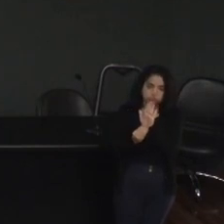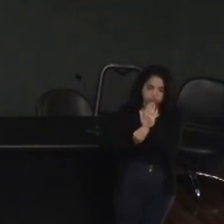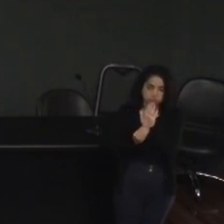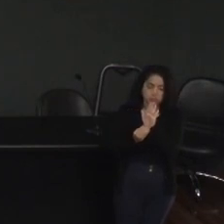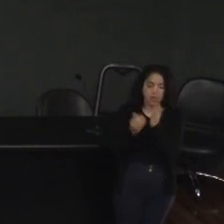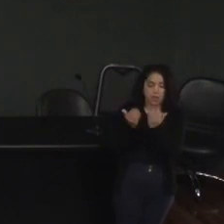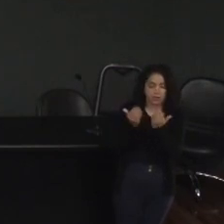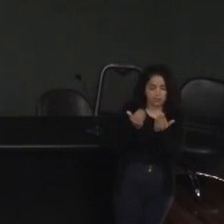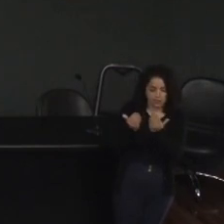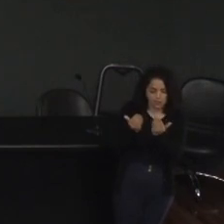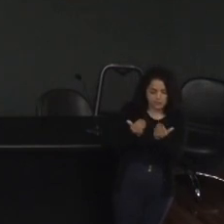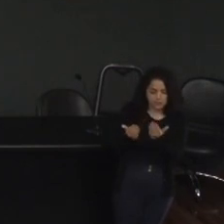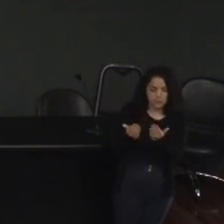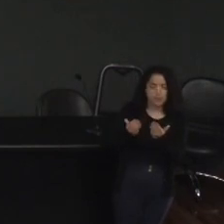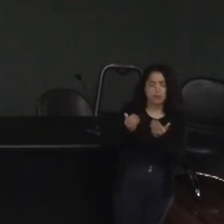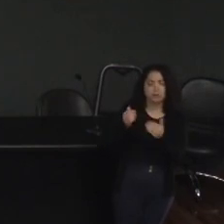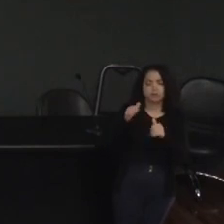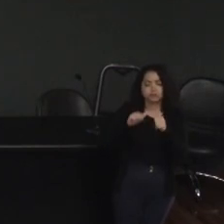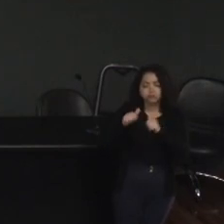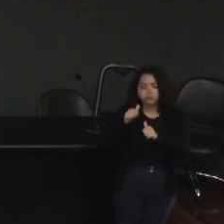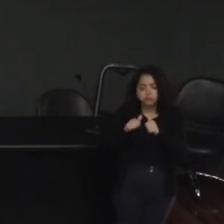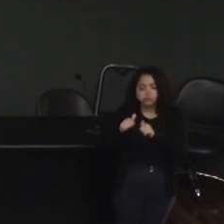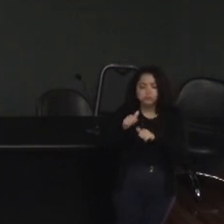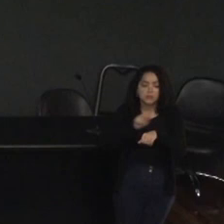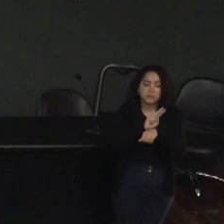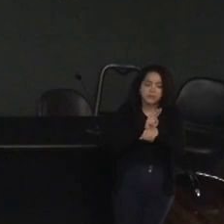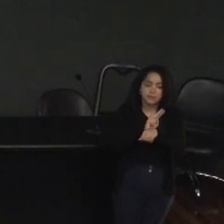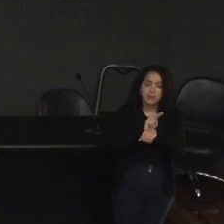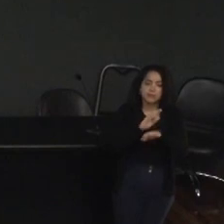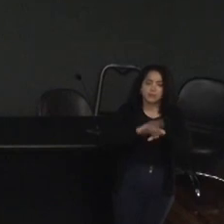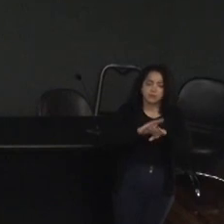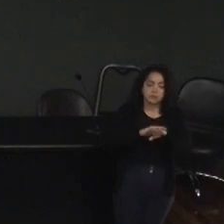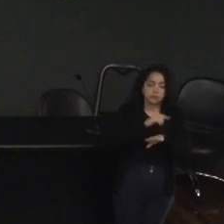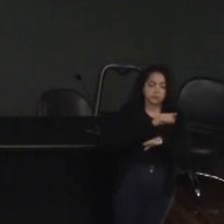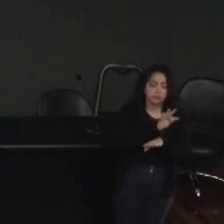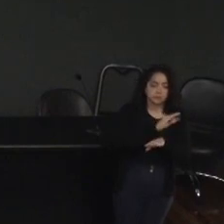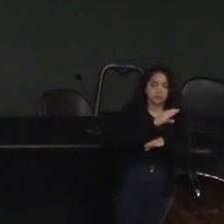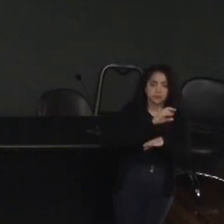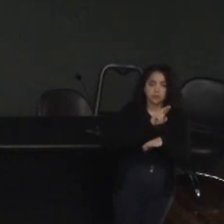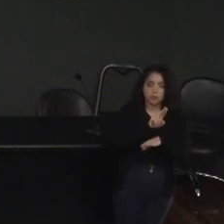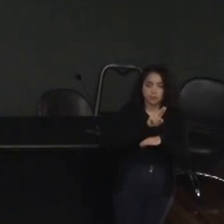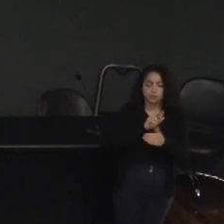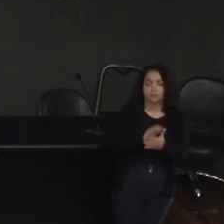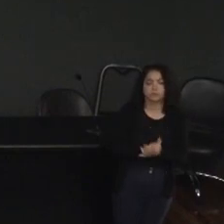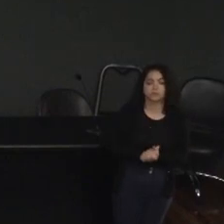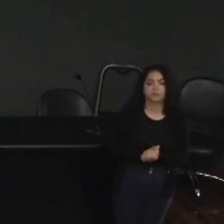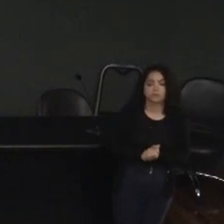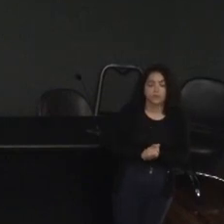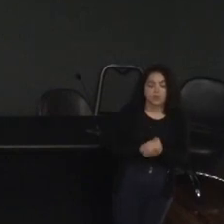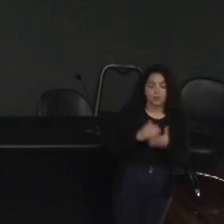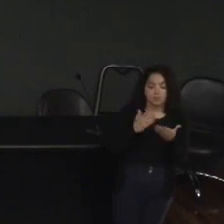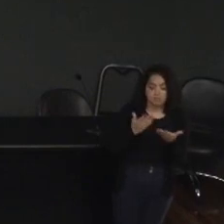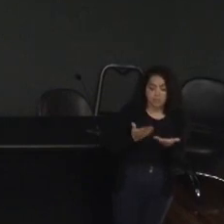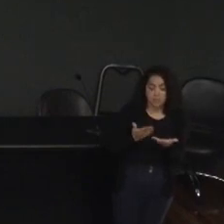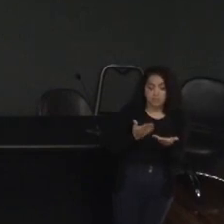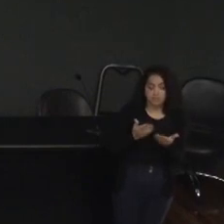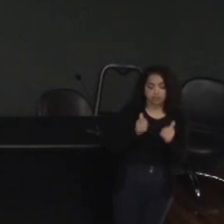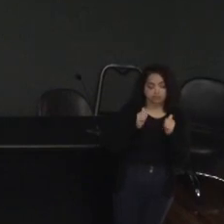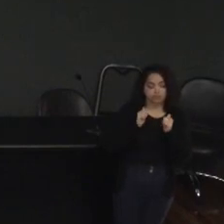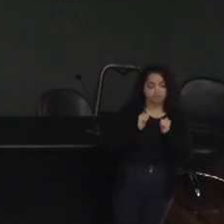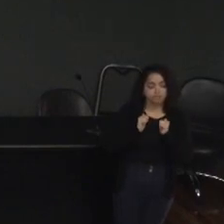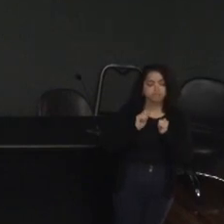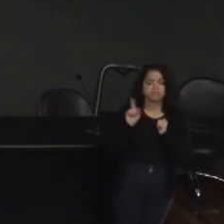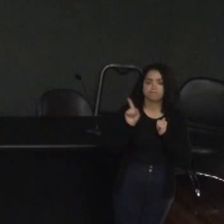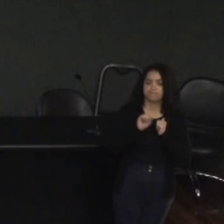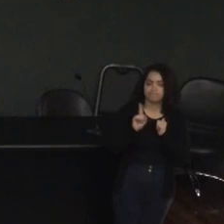analisar aquele processo agora que sofreu fiscalização do tribunal porque a fiscalização é um fato novo mas vocês não são omissos